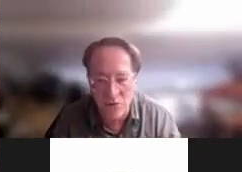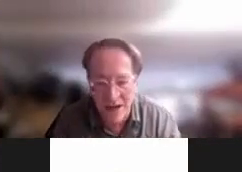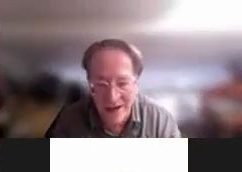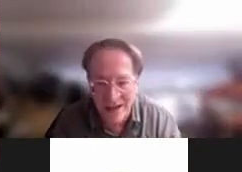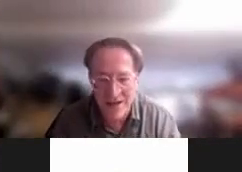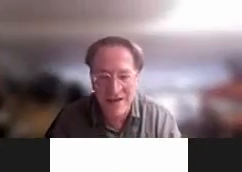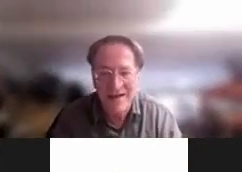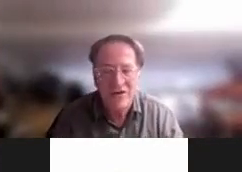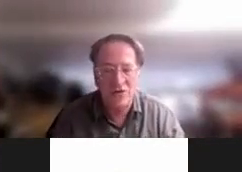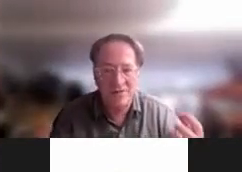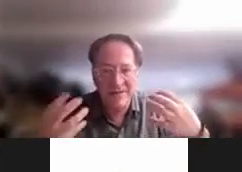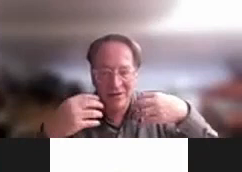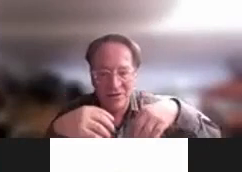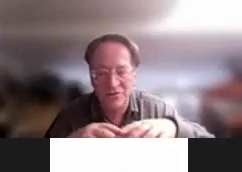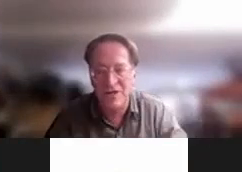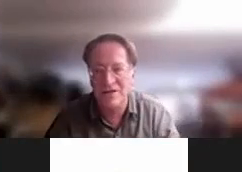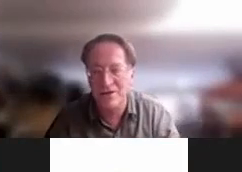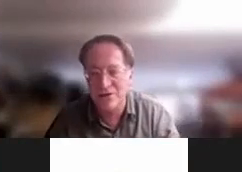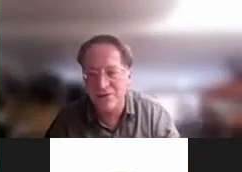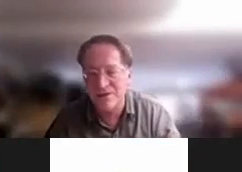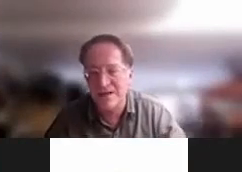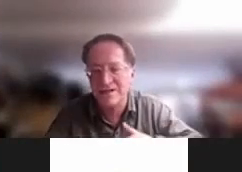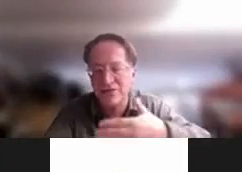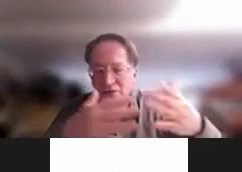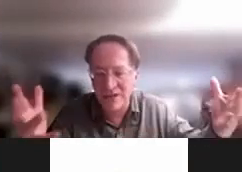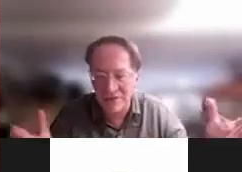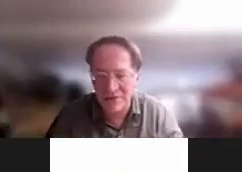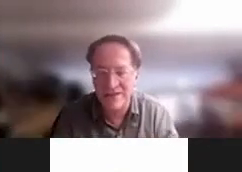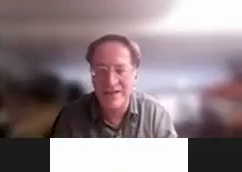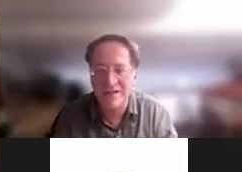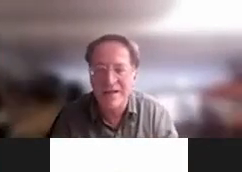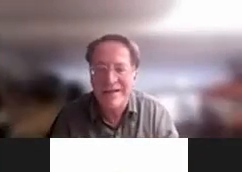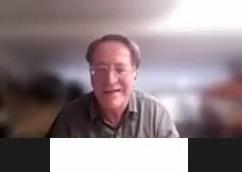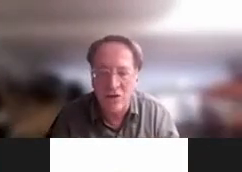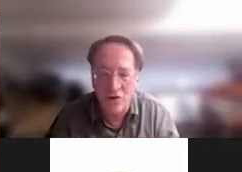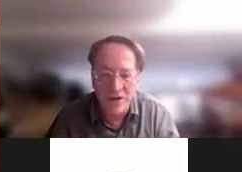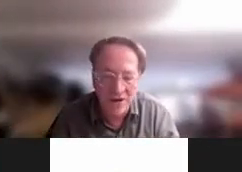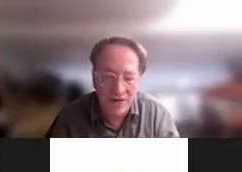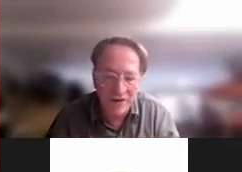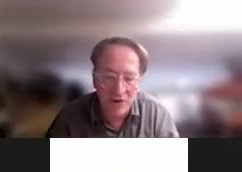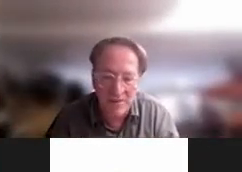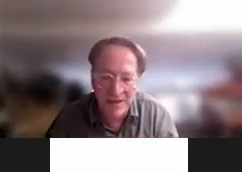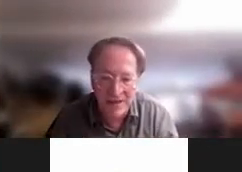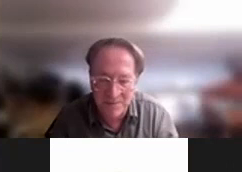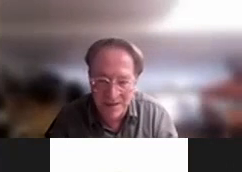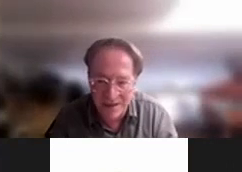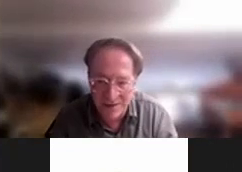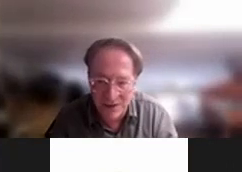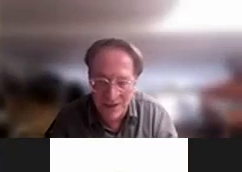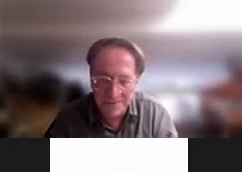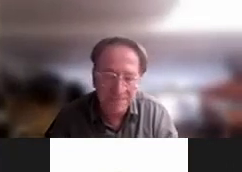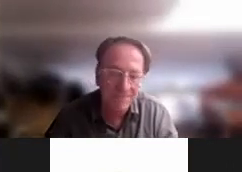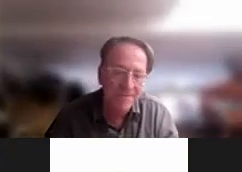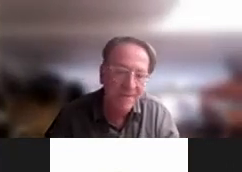la comunidad académica, no solamente los estudiantes de nuestra universidad, sino de todas las universidades de Colombia que ofrecen programas de artes plásticas